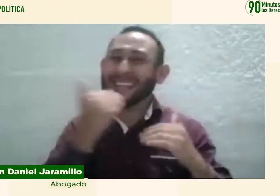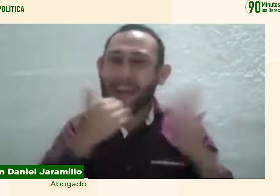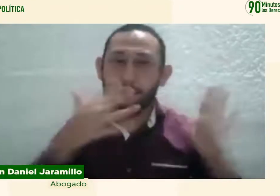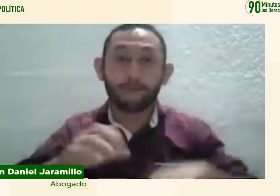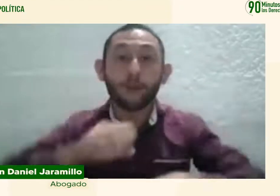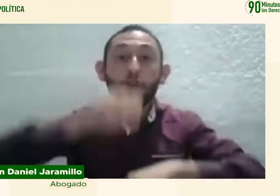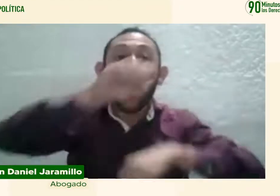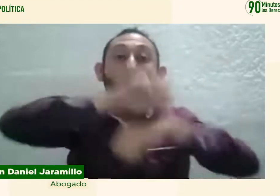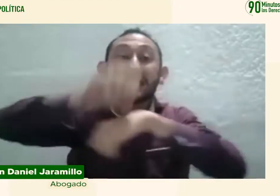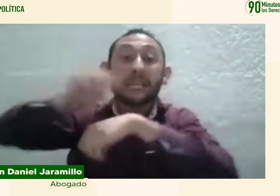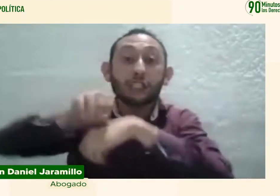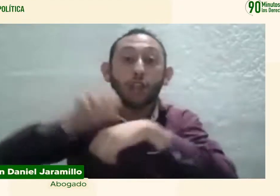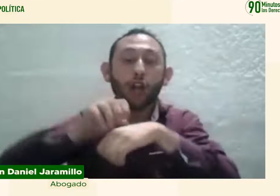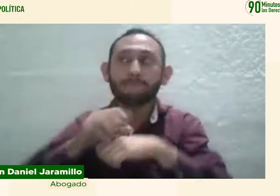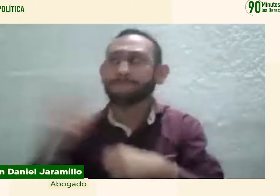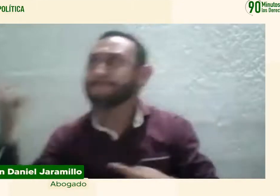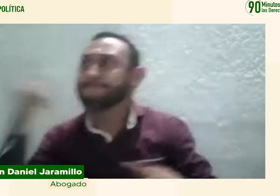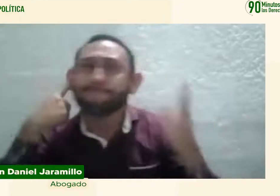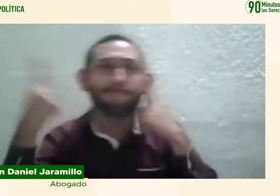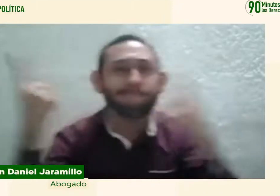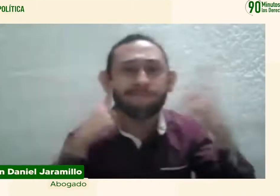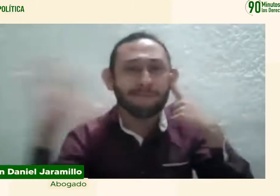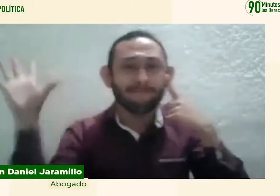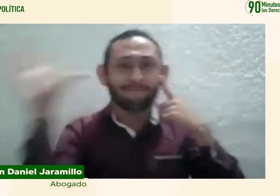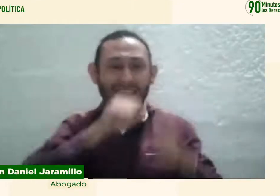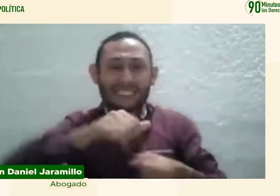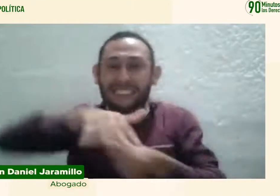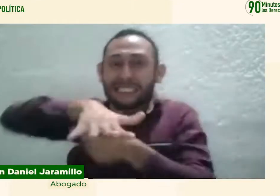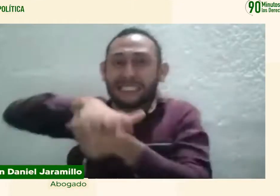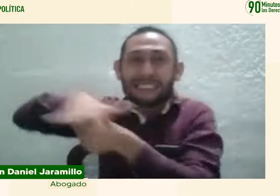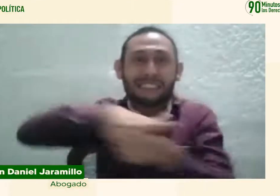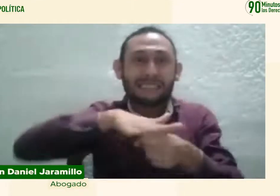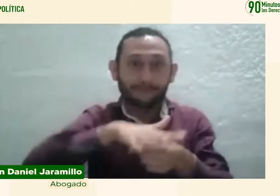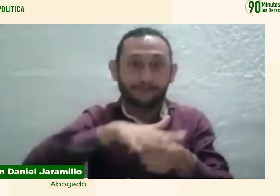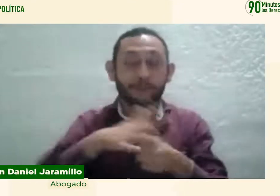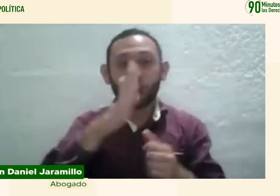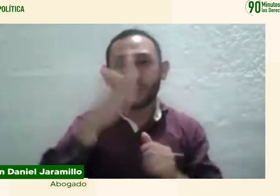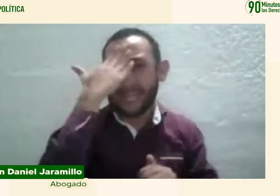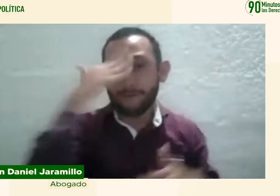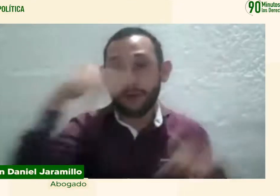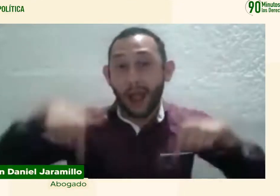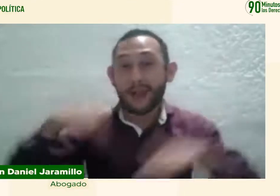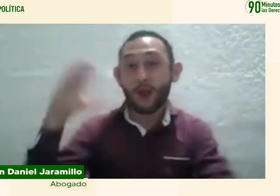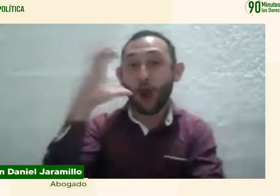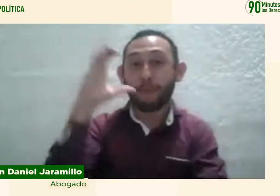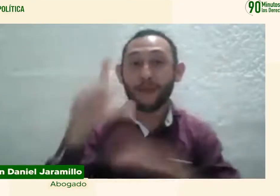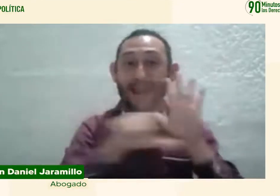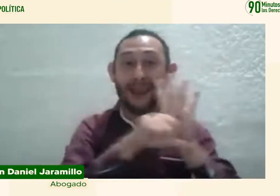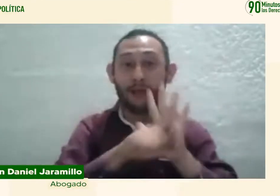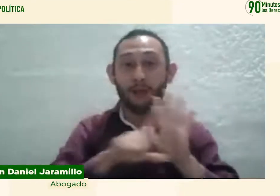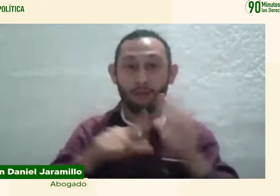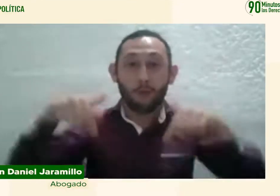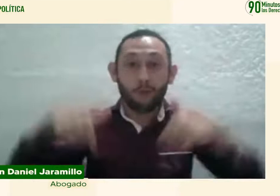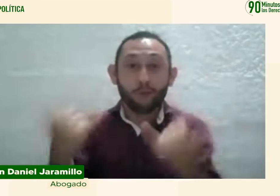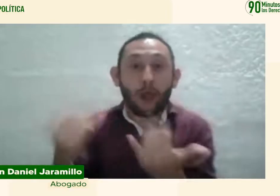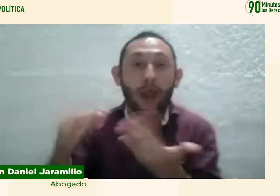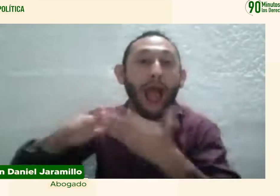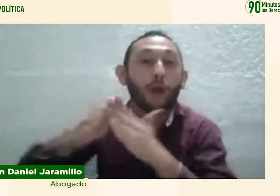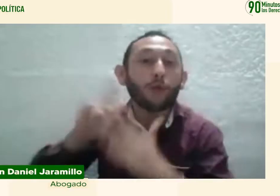también que se conozcan de mayor claridad y que sea sabido y que lo que está pasando